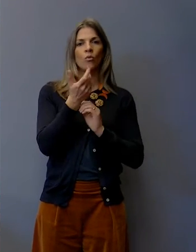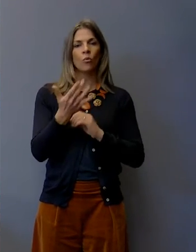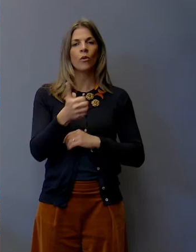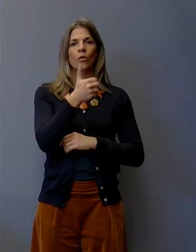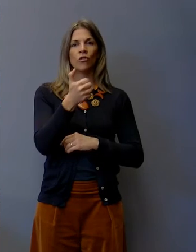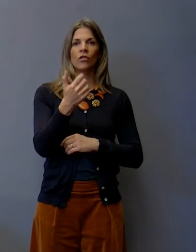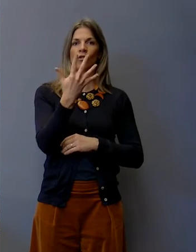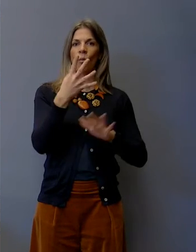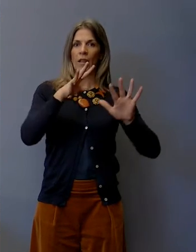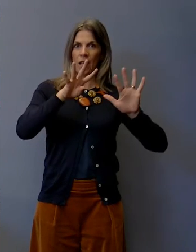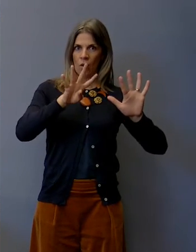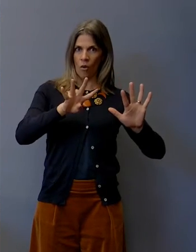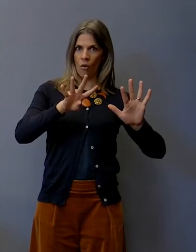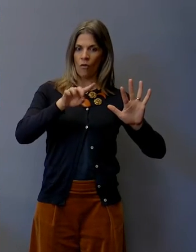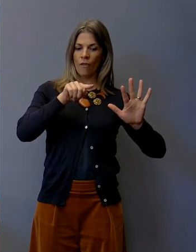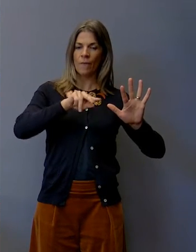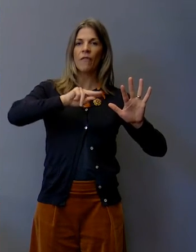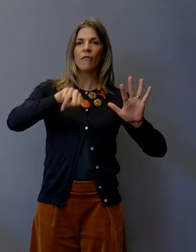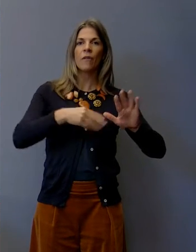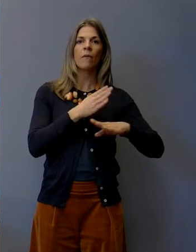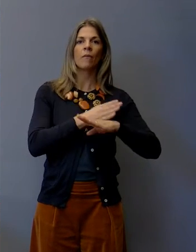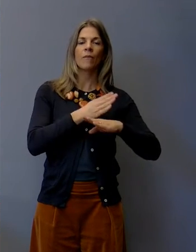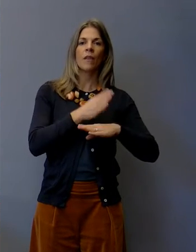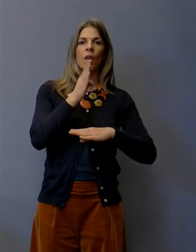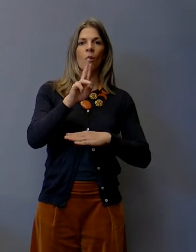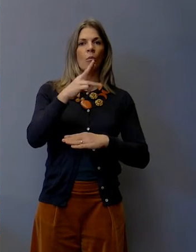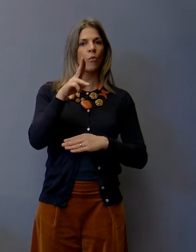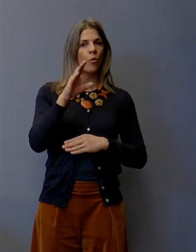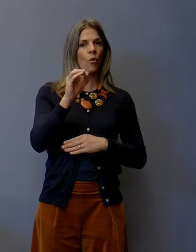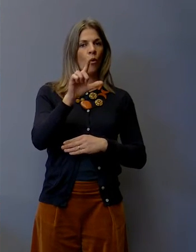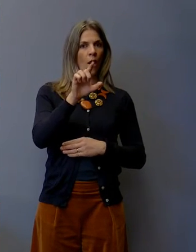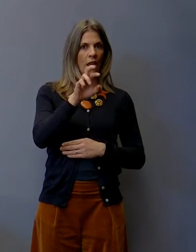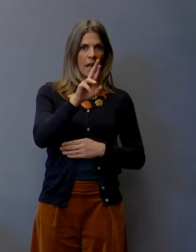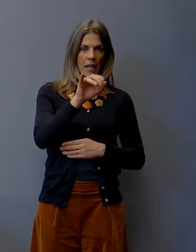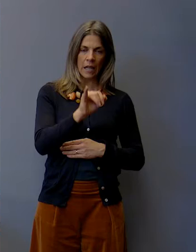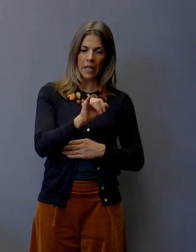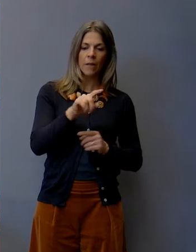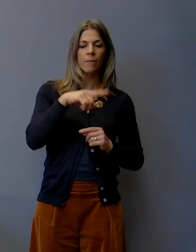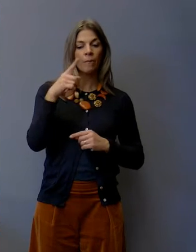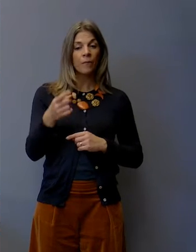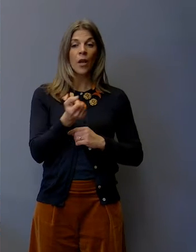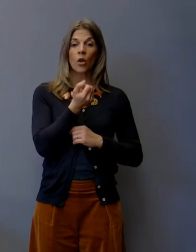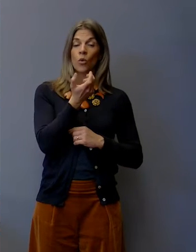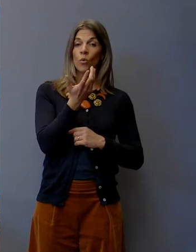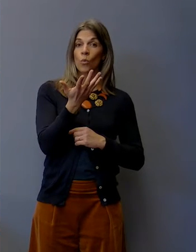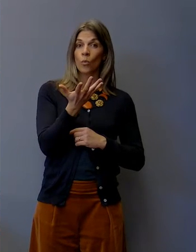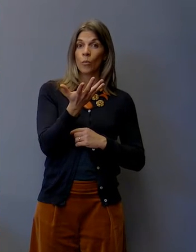a firma consigliera bruccoleri e dal numero